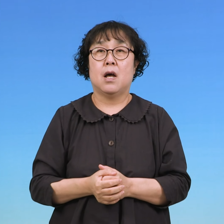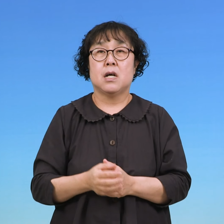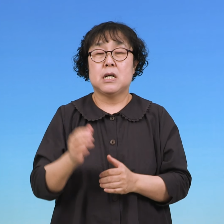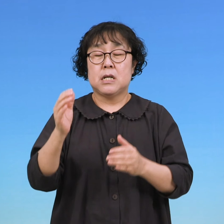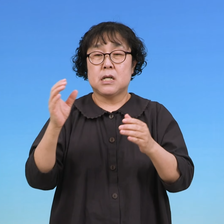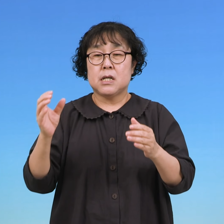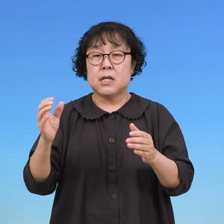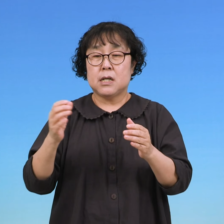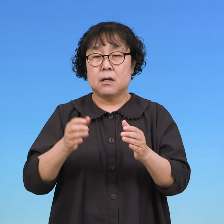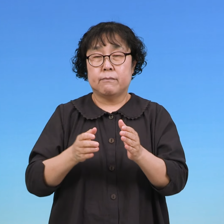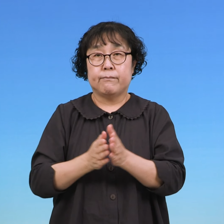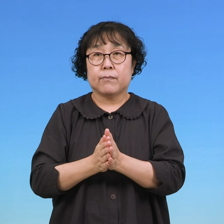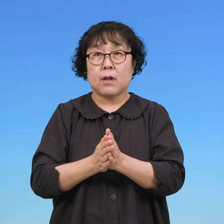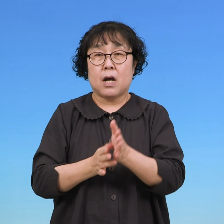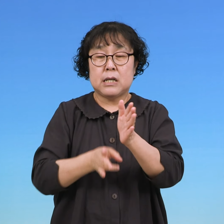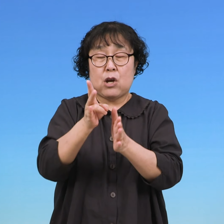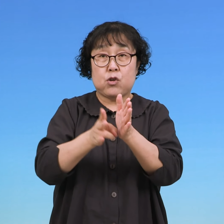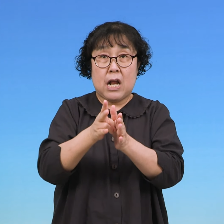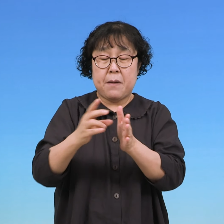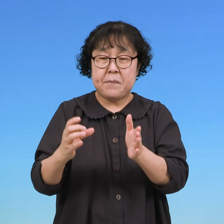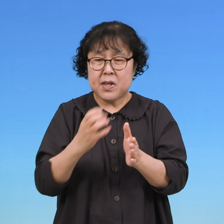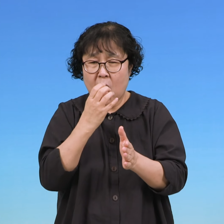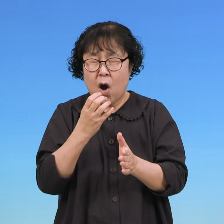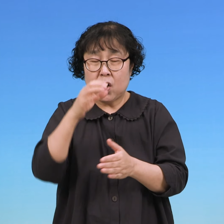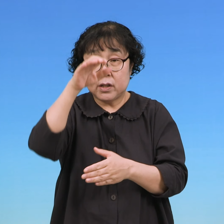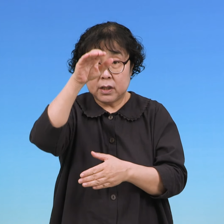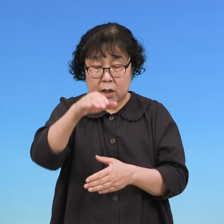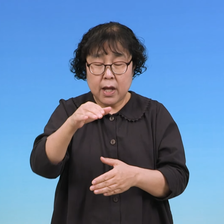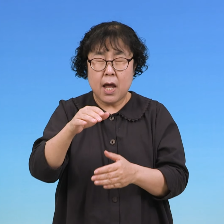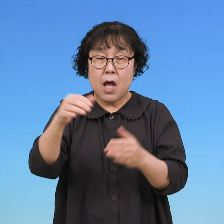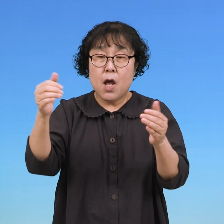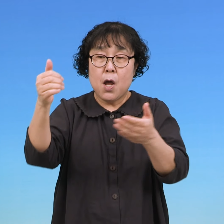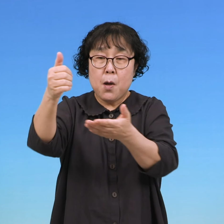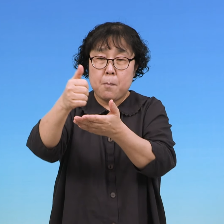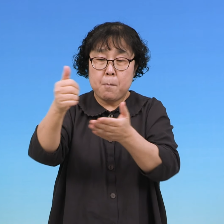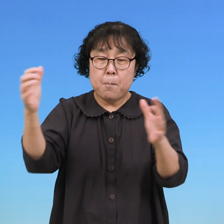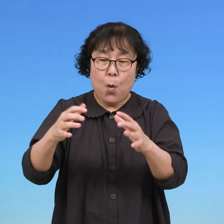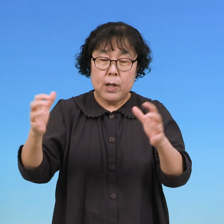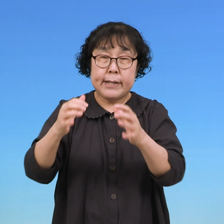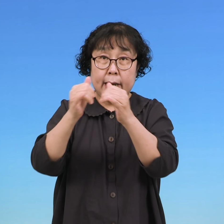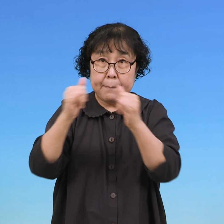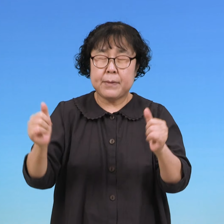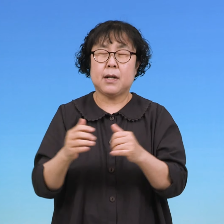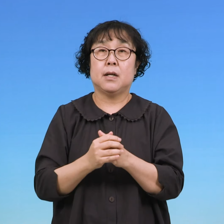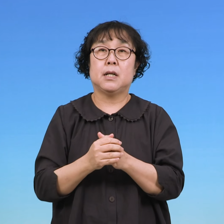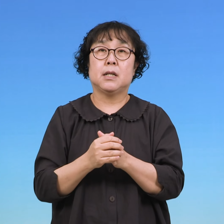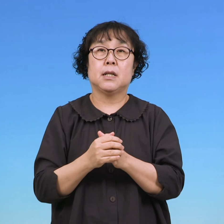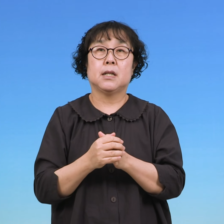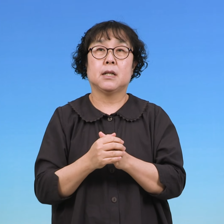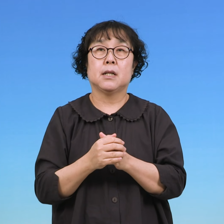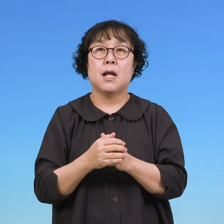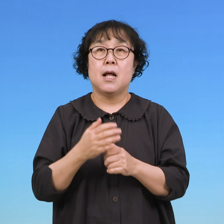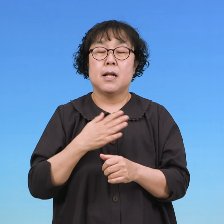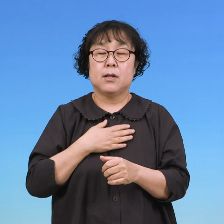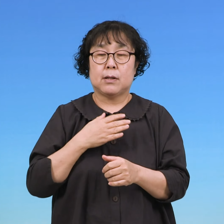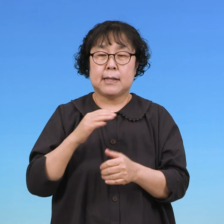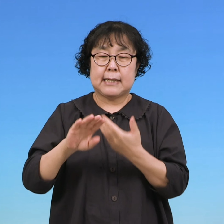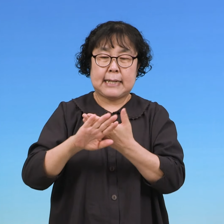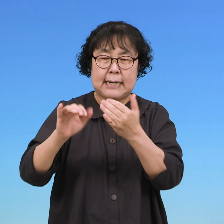사람 중에는 어떻게 해서든 하나님을 이용해서, 뭐 하나님 아니라도 좋아요, 막 누구라도 이용해서 내가